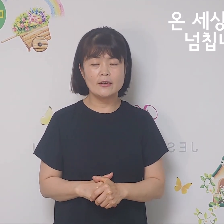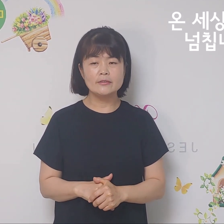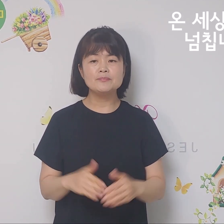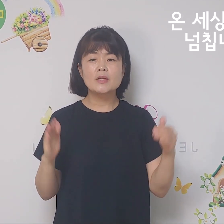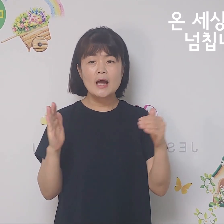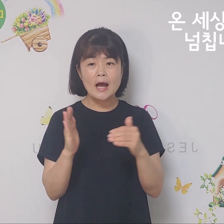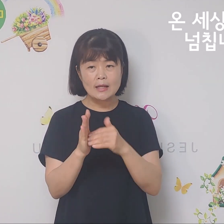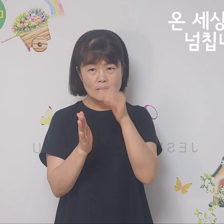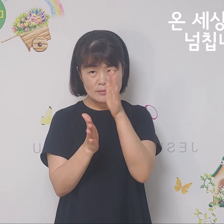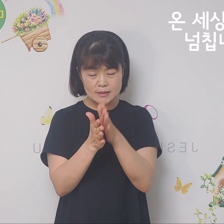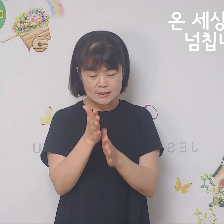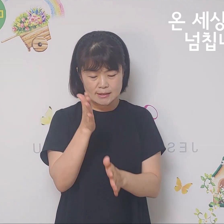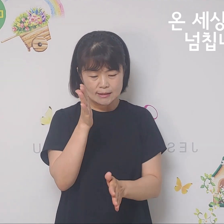연결할게요. 한없는